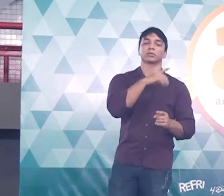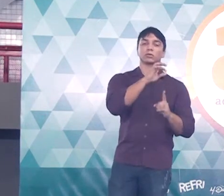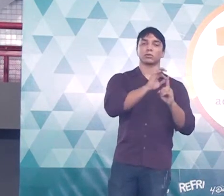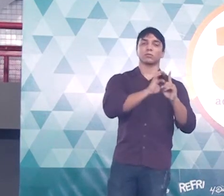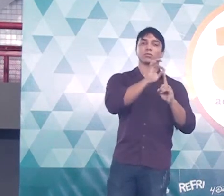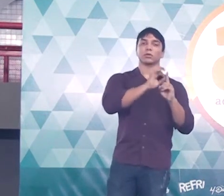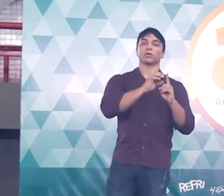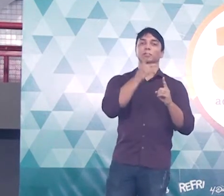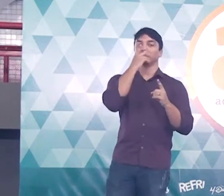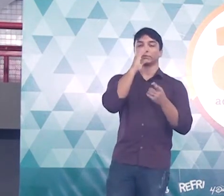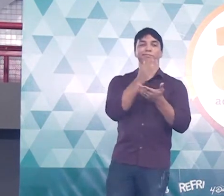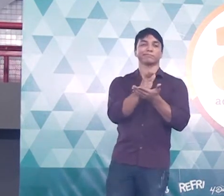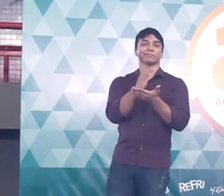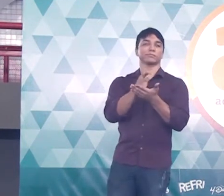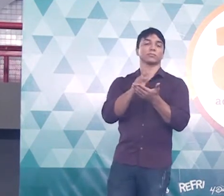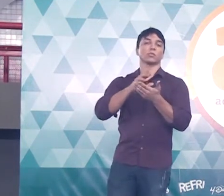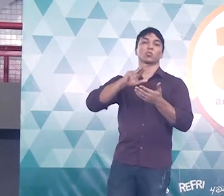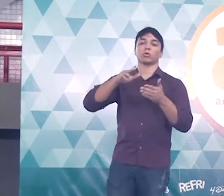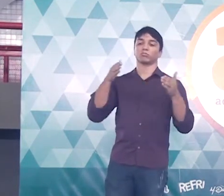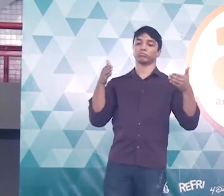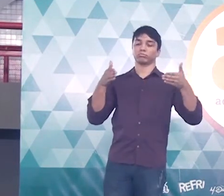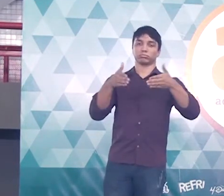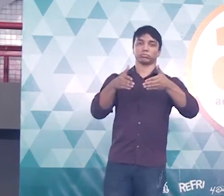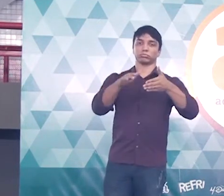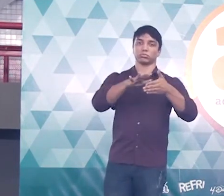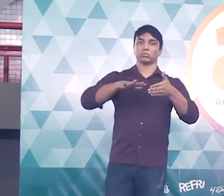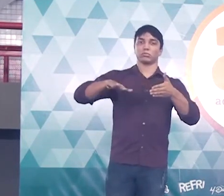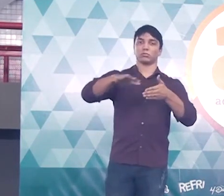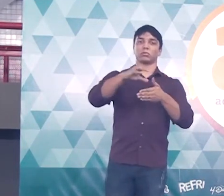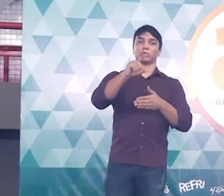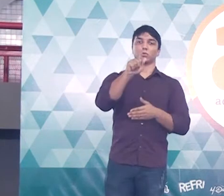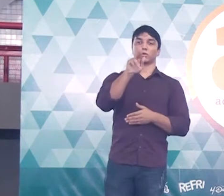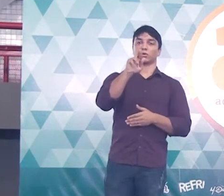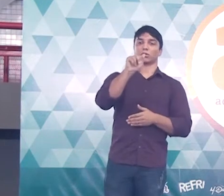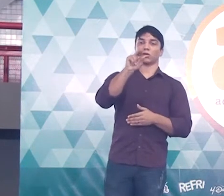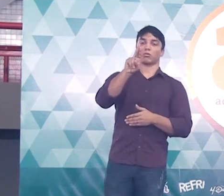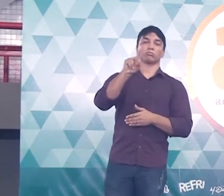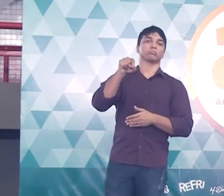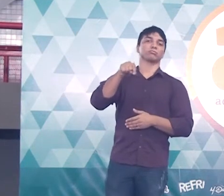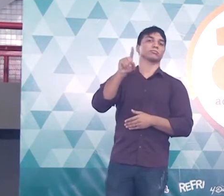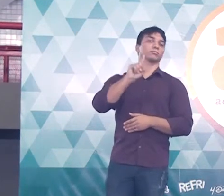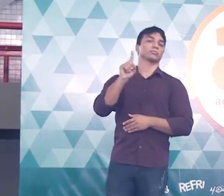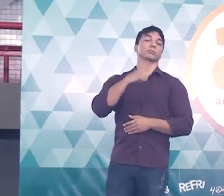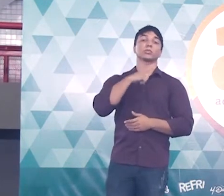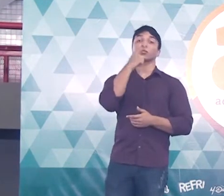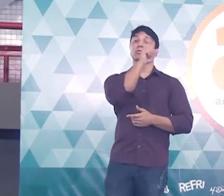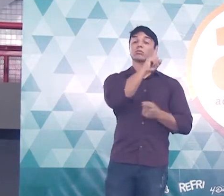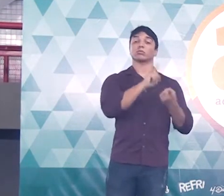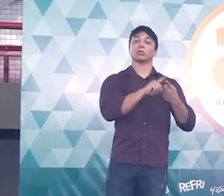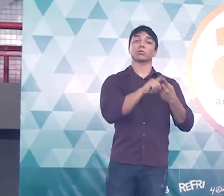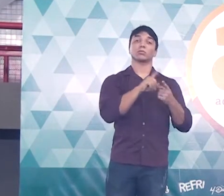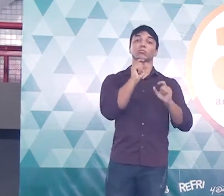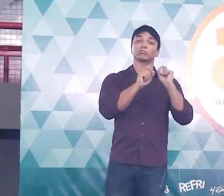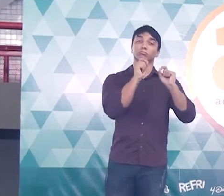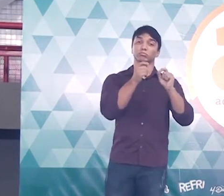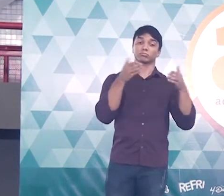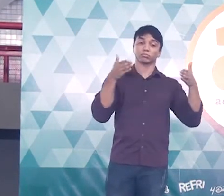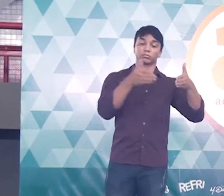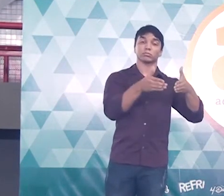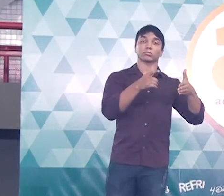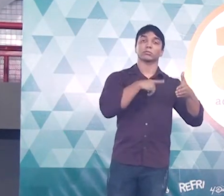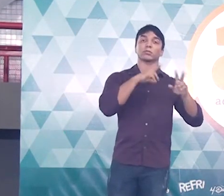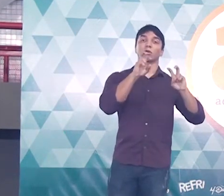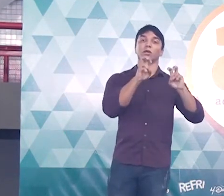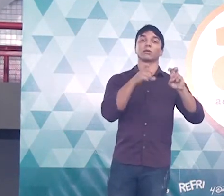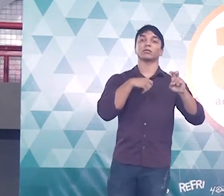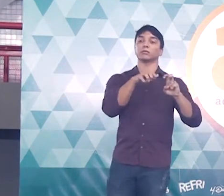está relacionada apenas com o grau de agitação molecular. A gente tem que observar também que tem